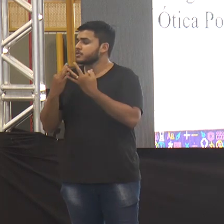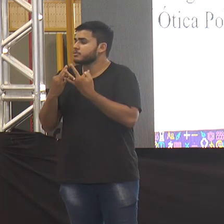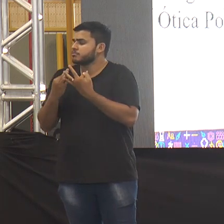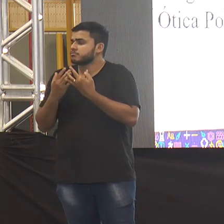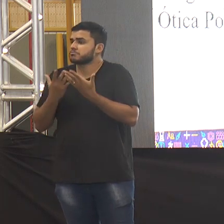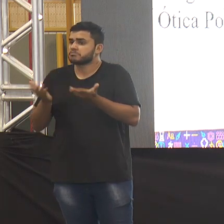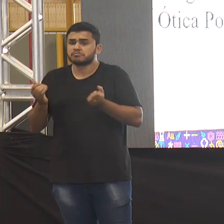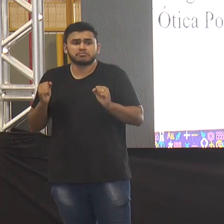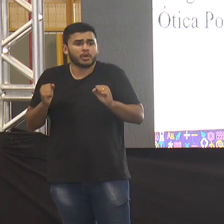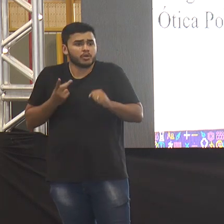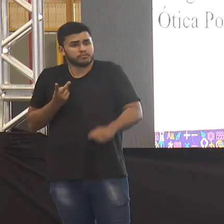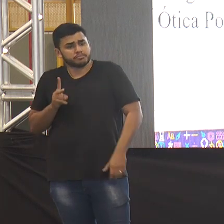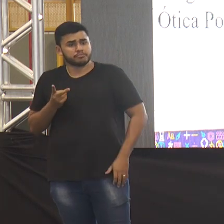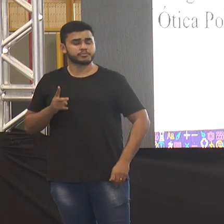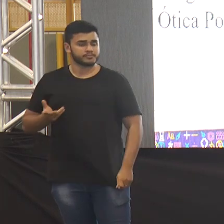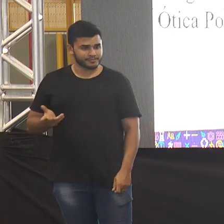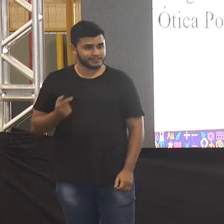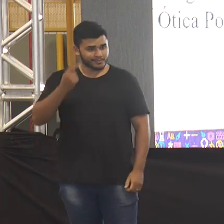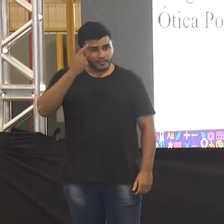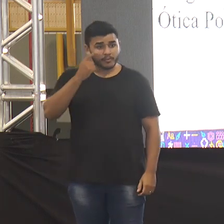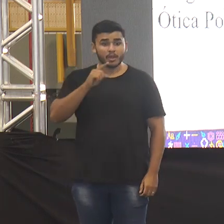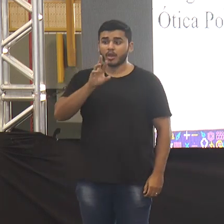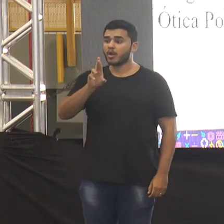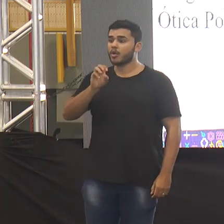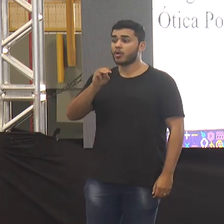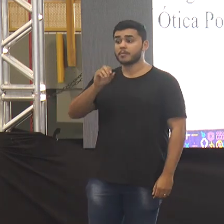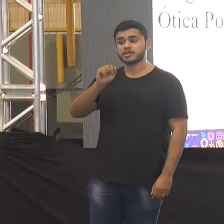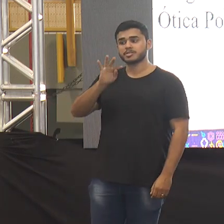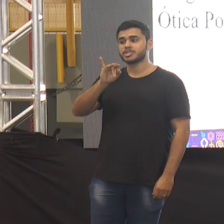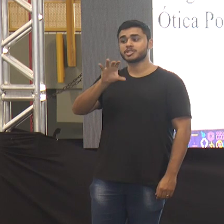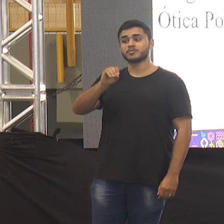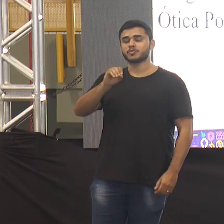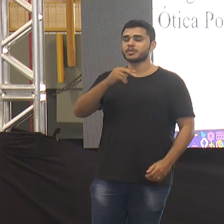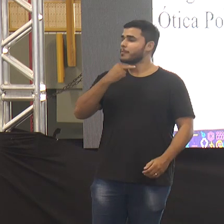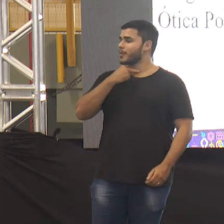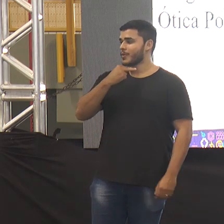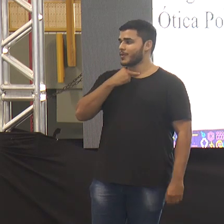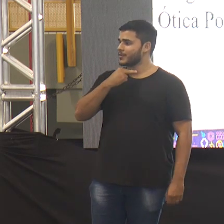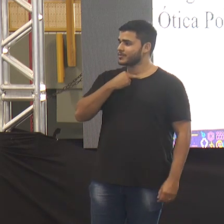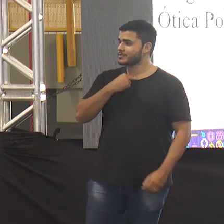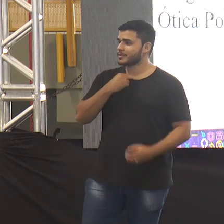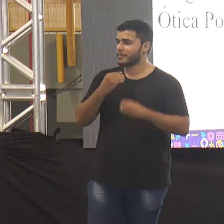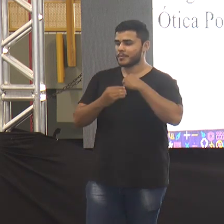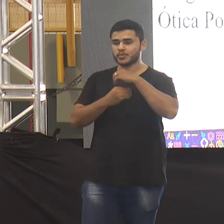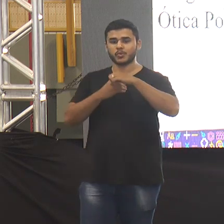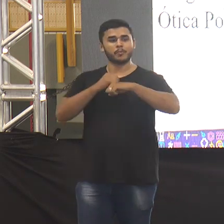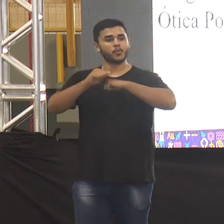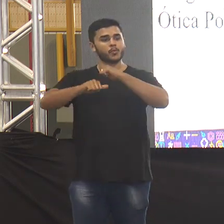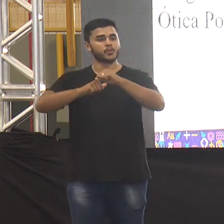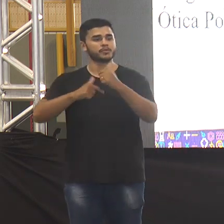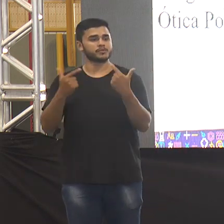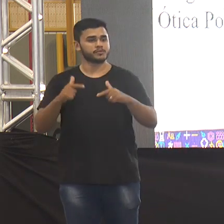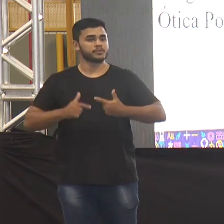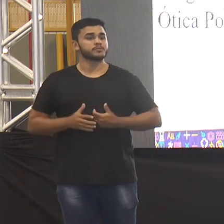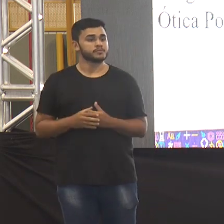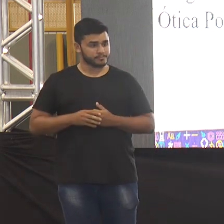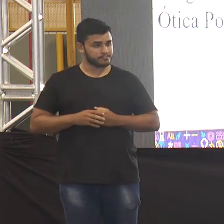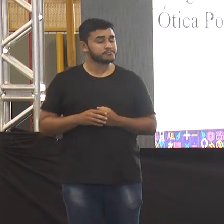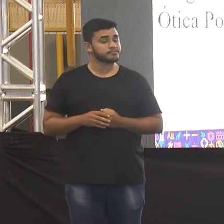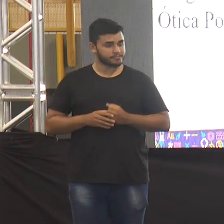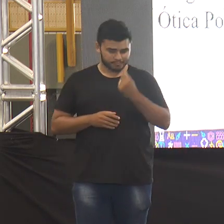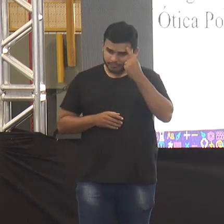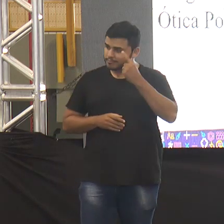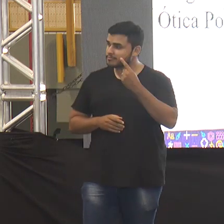Então no romantismo não pode. No romantismo herói é herói, vilão é vilão. É maniqueísmo, é o bem versus o